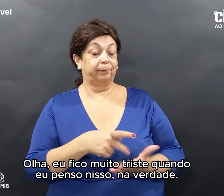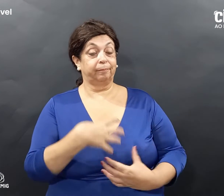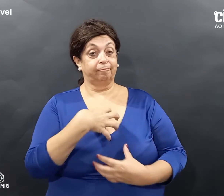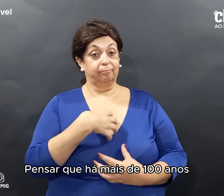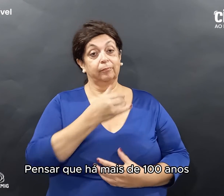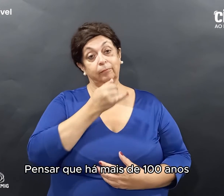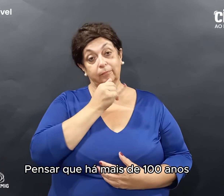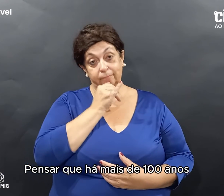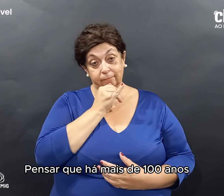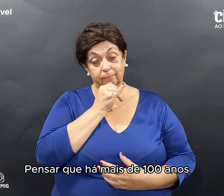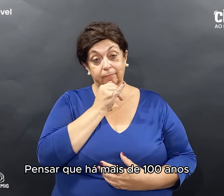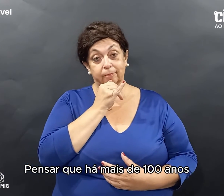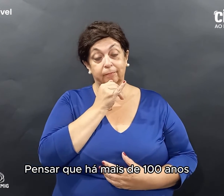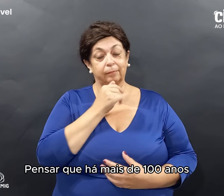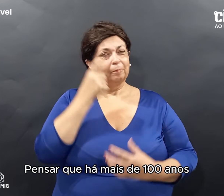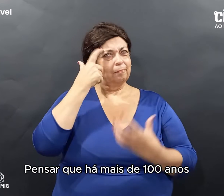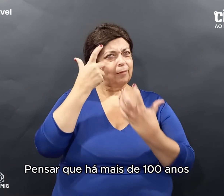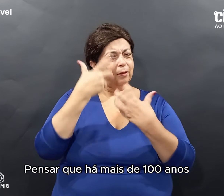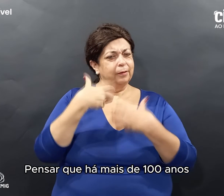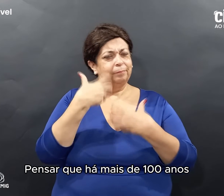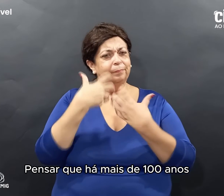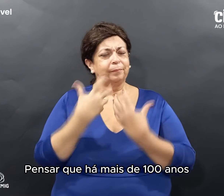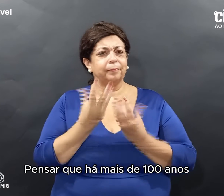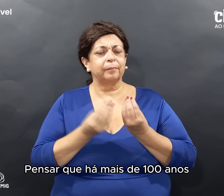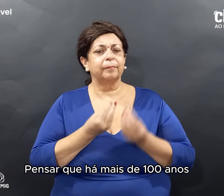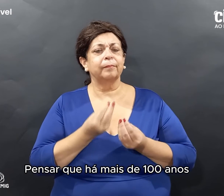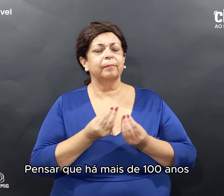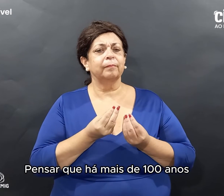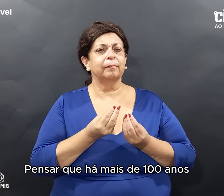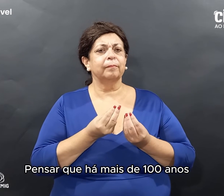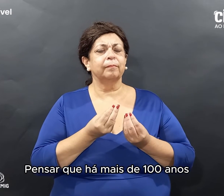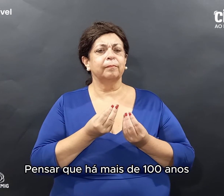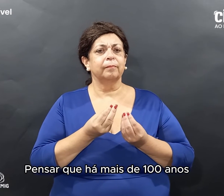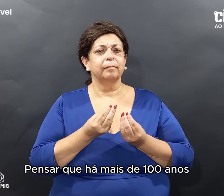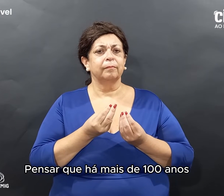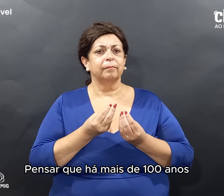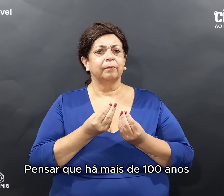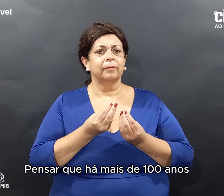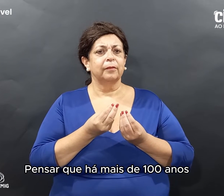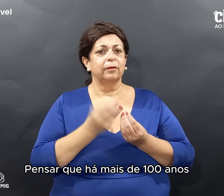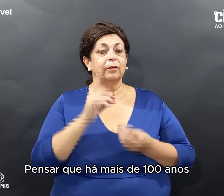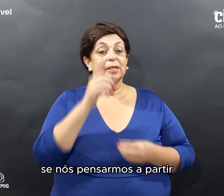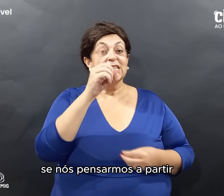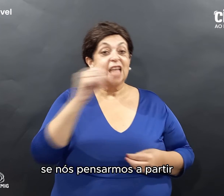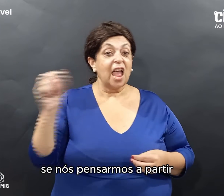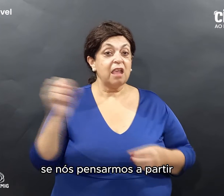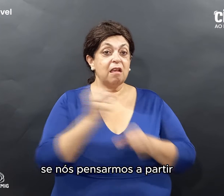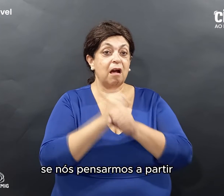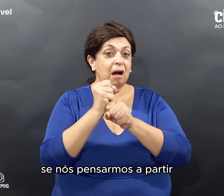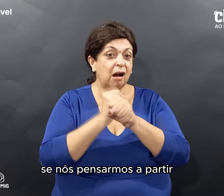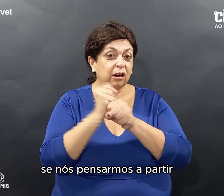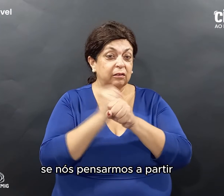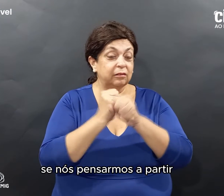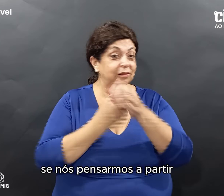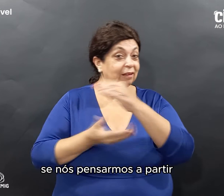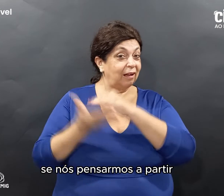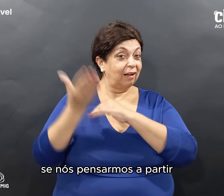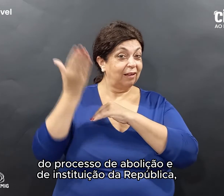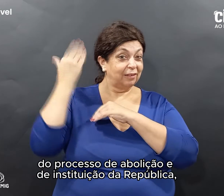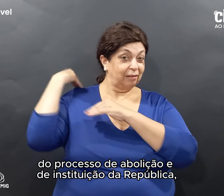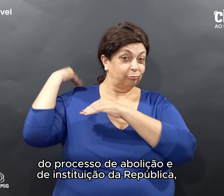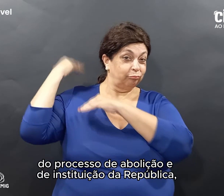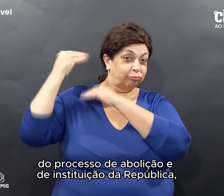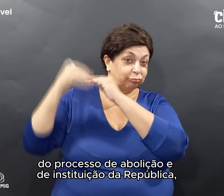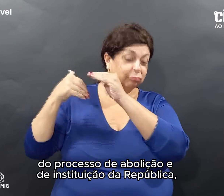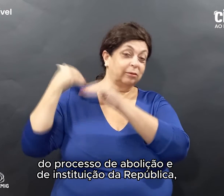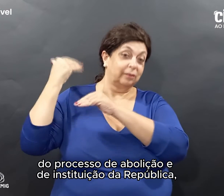né? Pensar que há mais de 100 anos, né, se nós pensarmos aí a partir